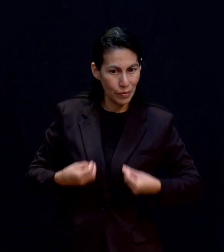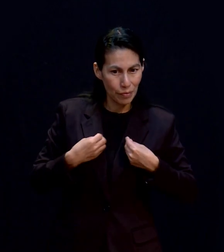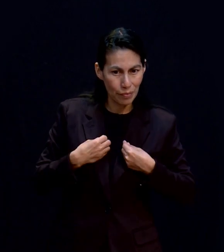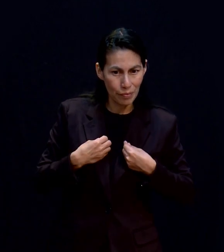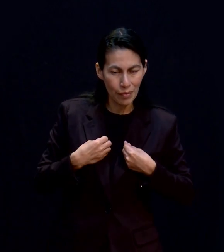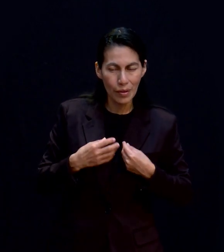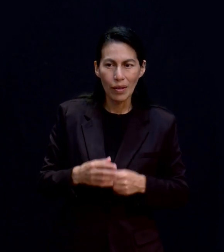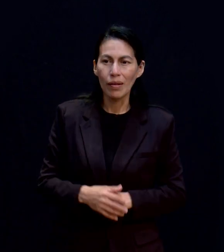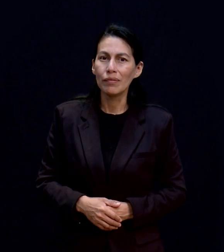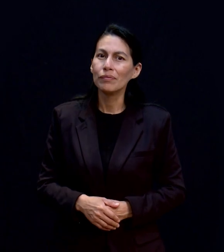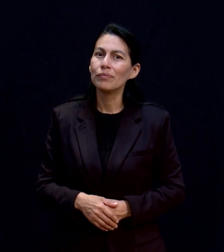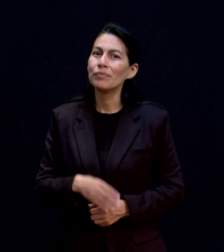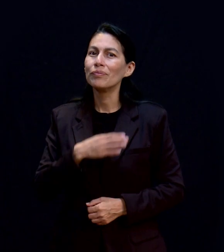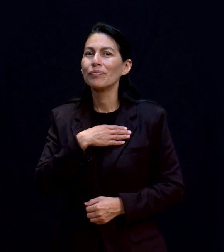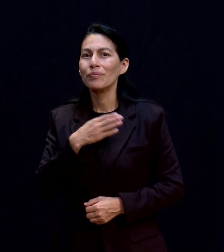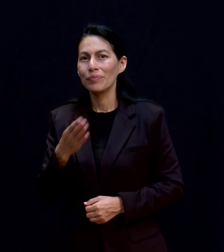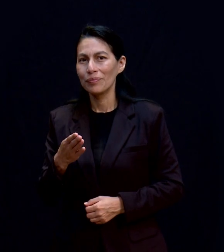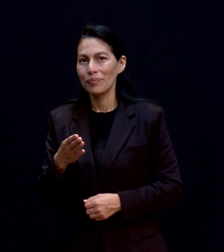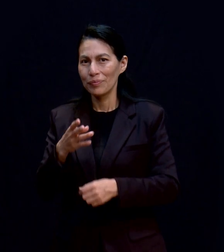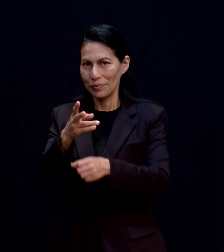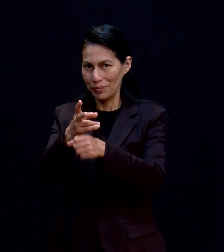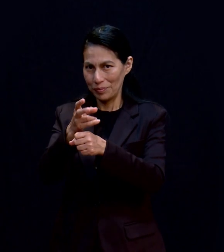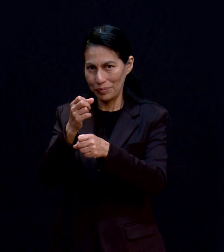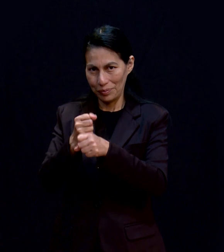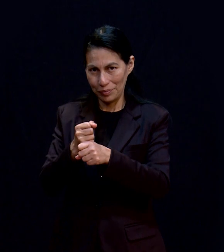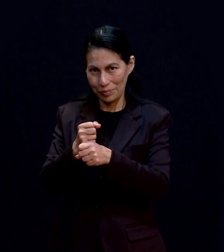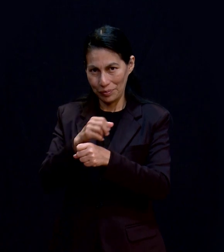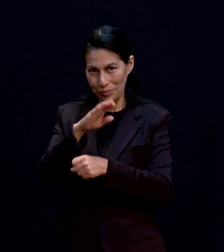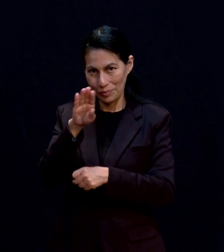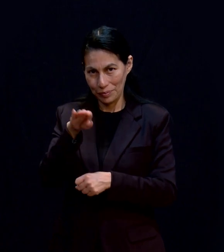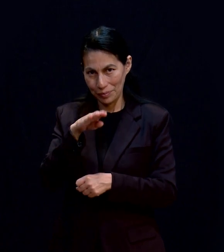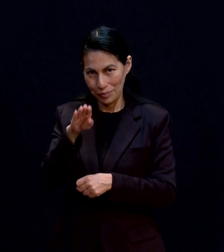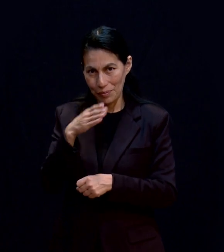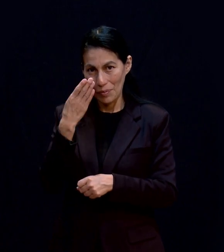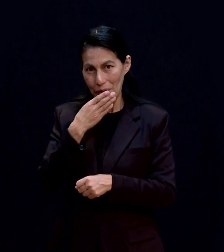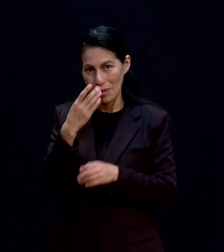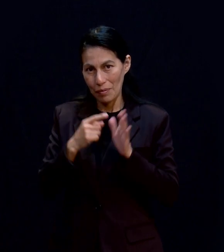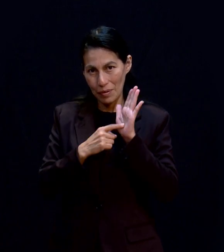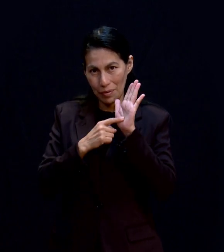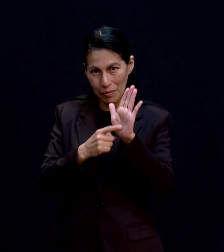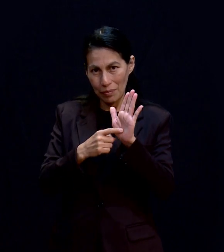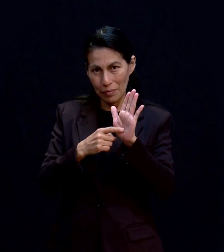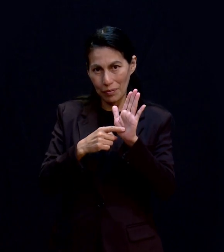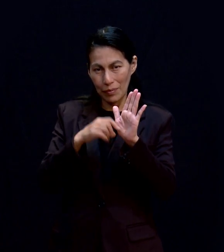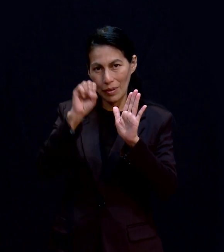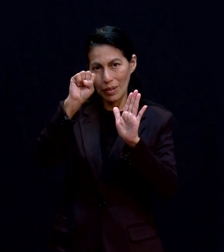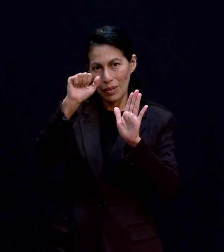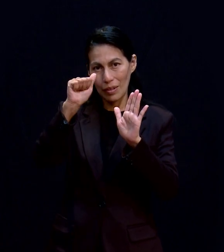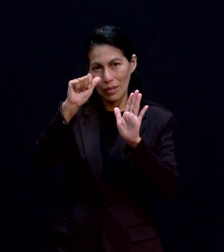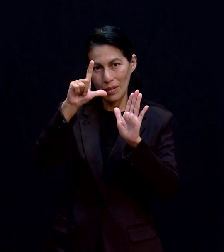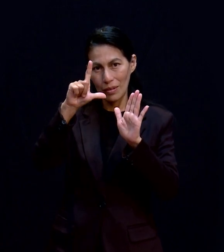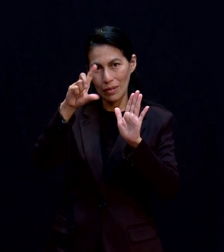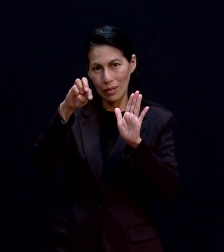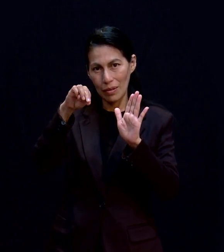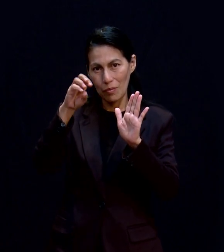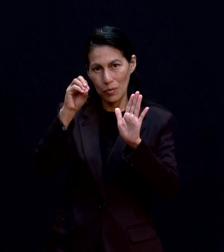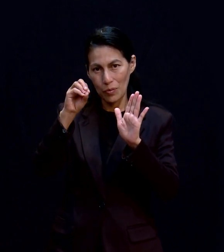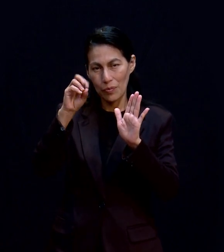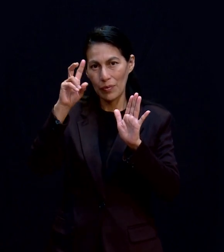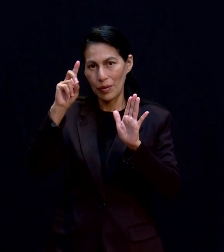nuestra vida bueno pues les invito a que busquemos en salmos